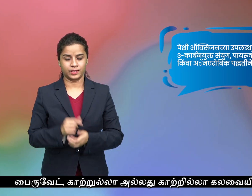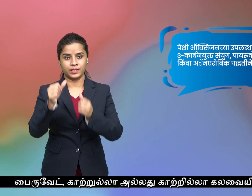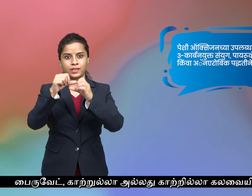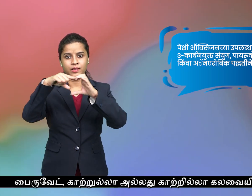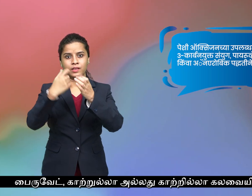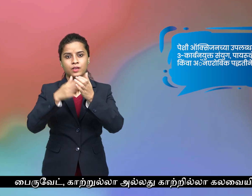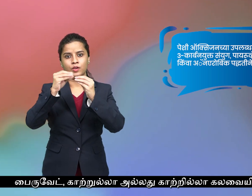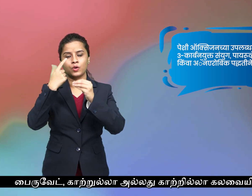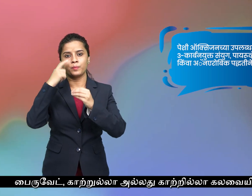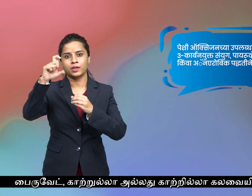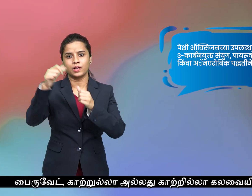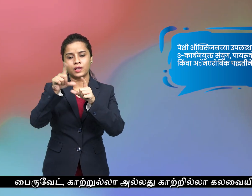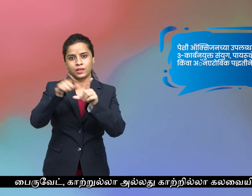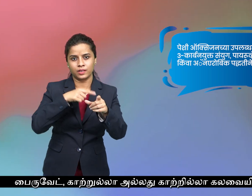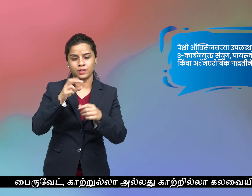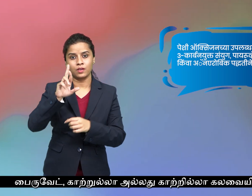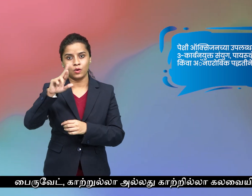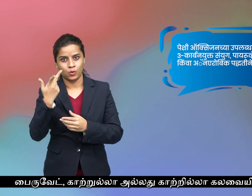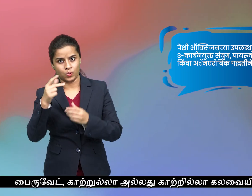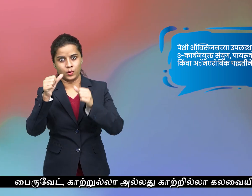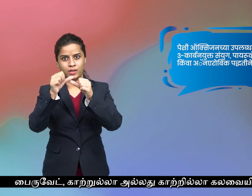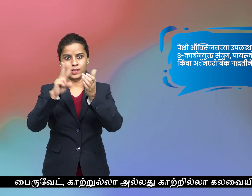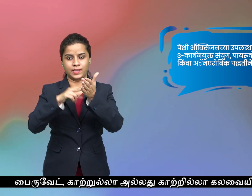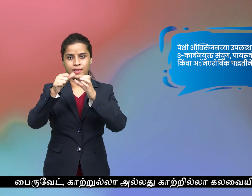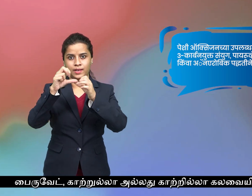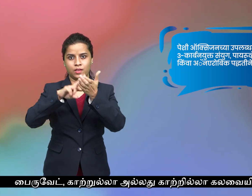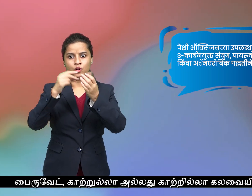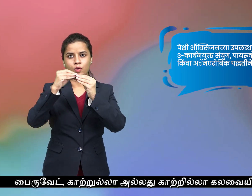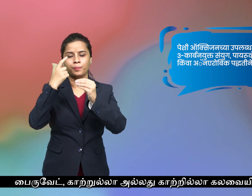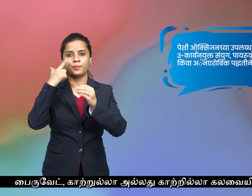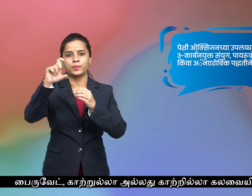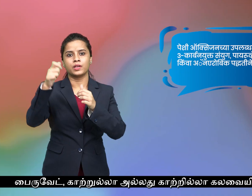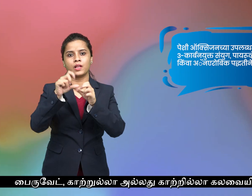காற்றுள்ள அல்லது காற்றில்லா கலவையின் முறிவை நாடலாம்.